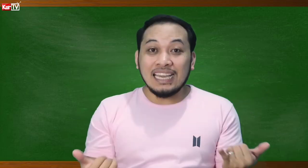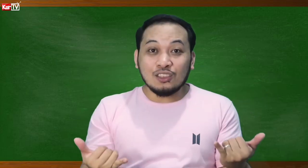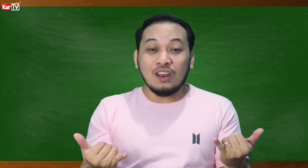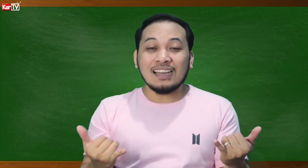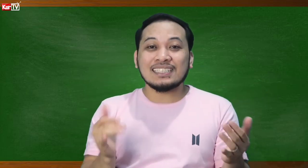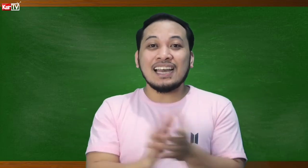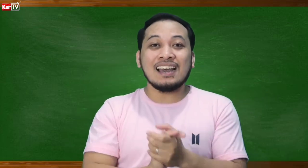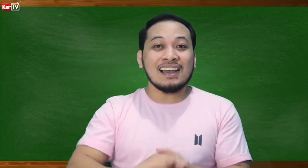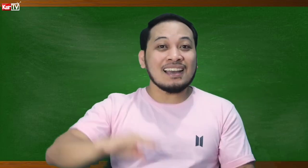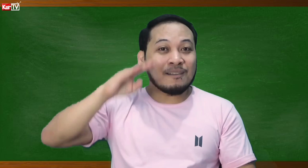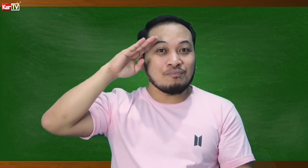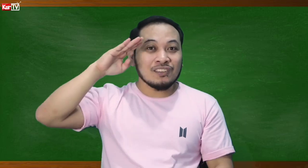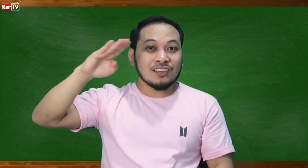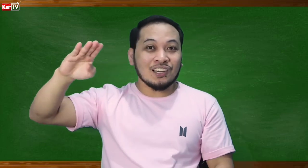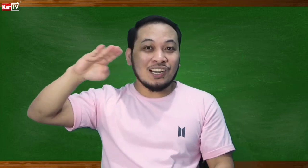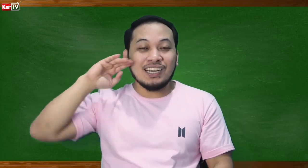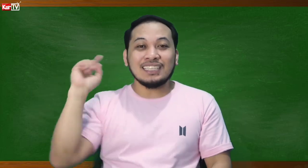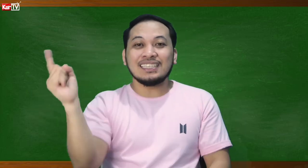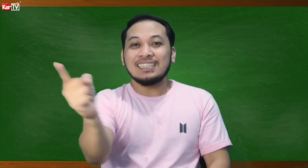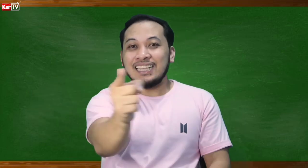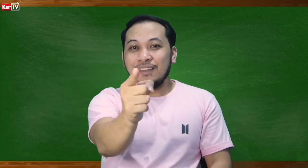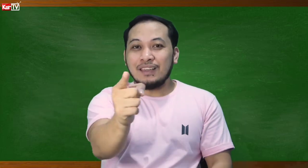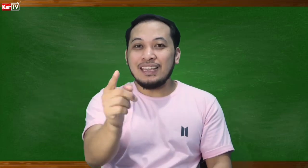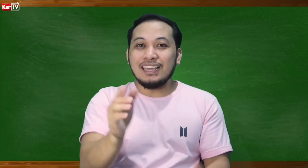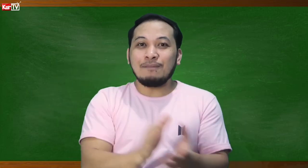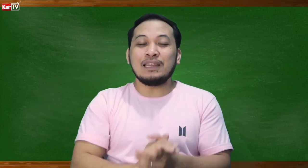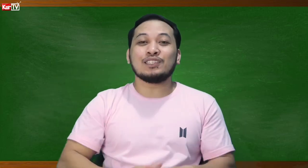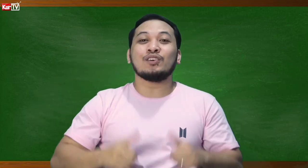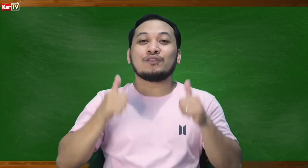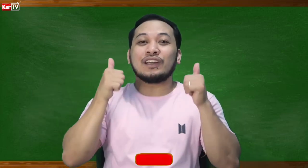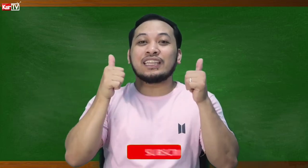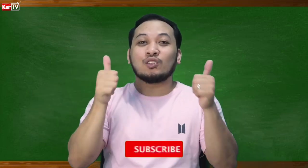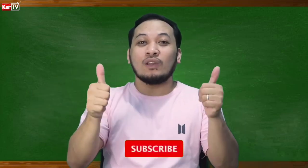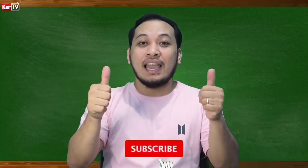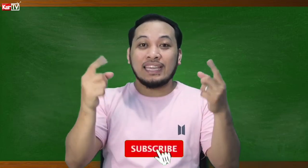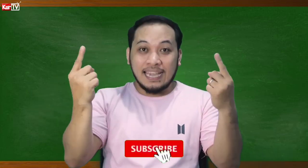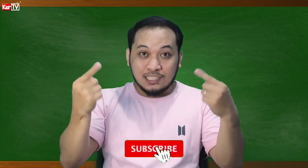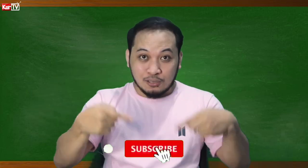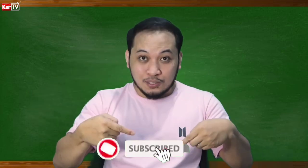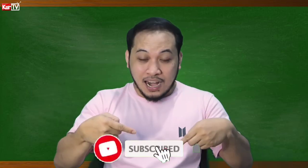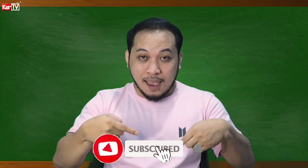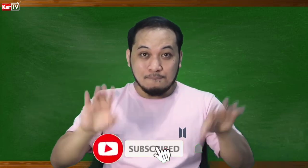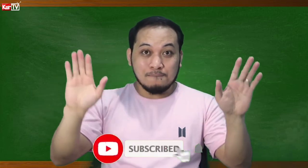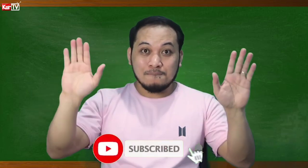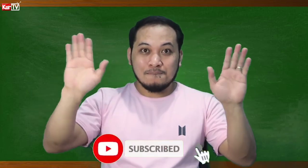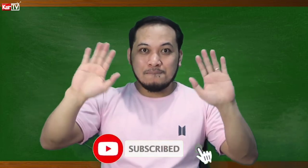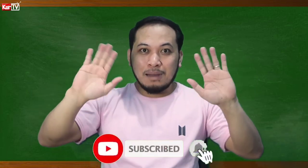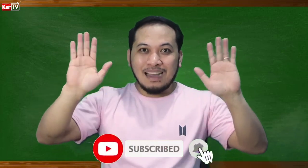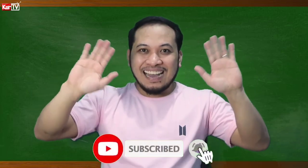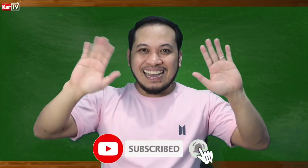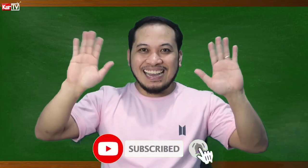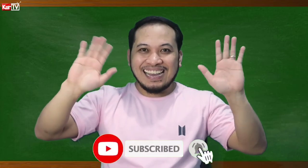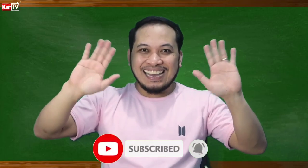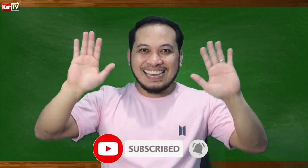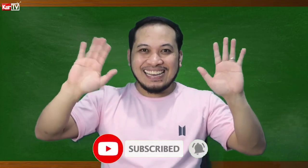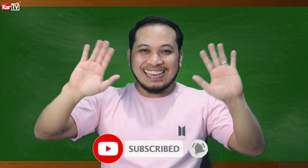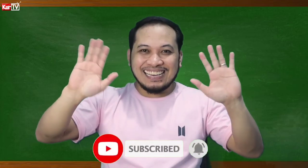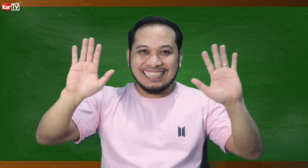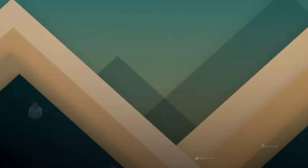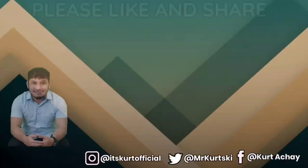dito lang sa Kurt TV. Please don't forget to like and subscribe. Bye-bye!